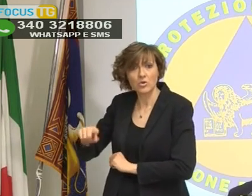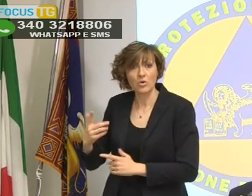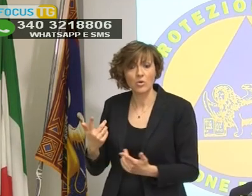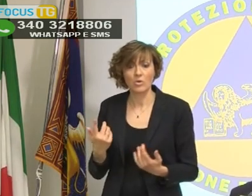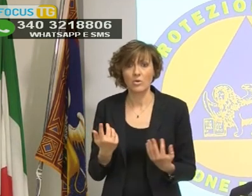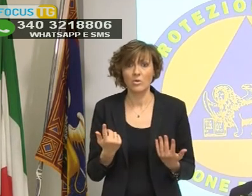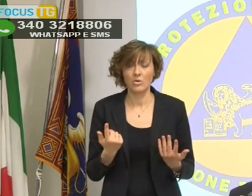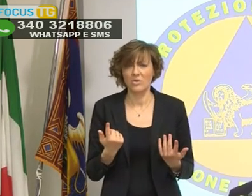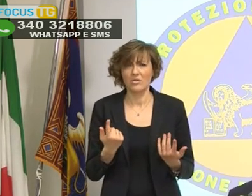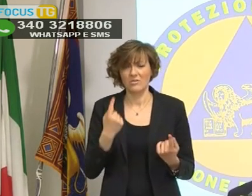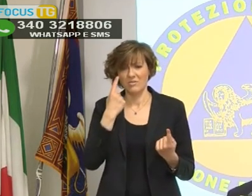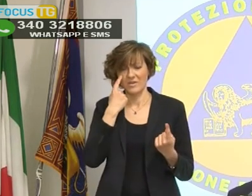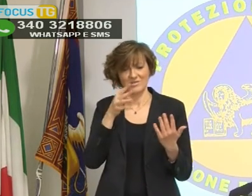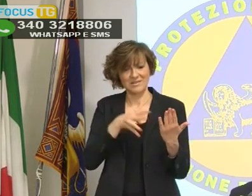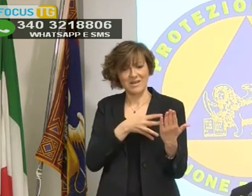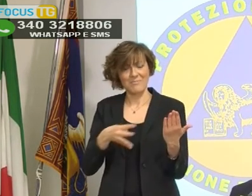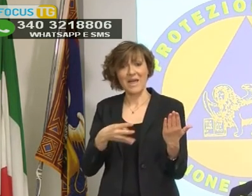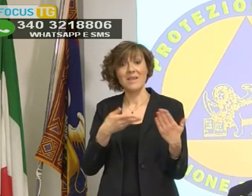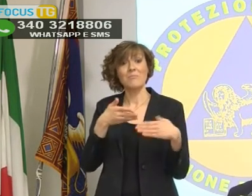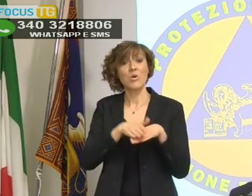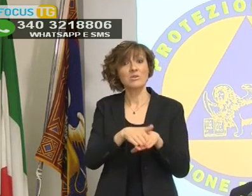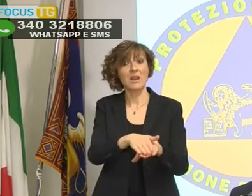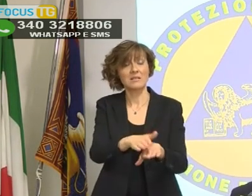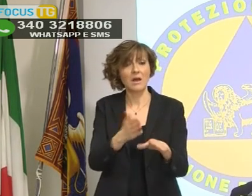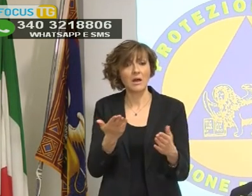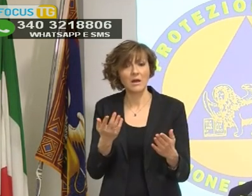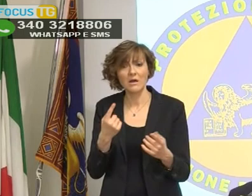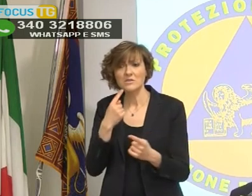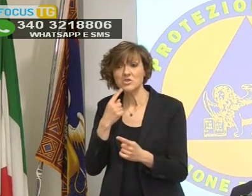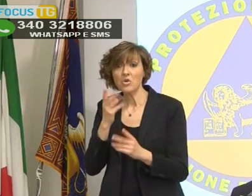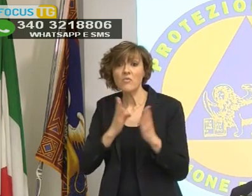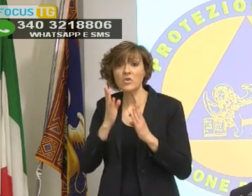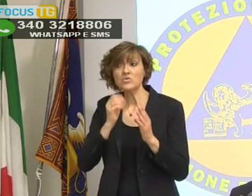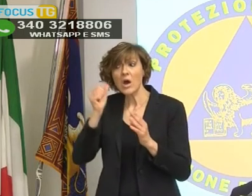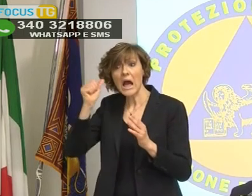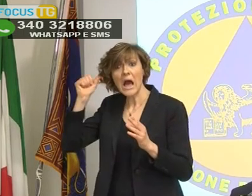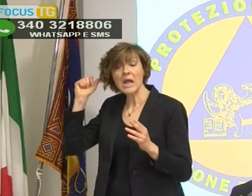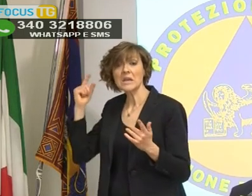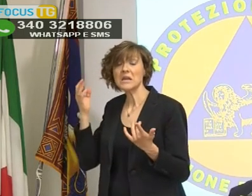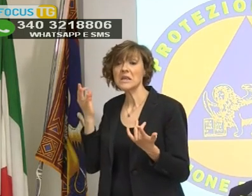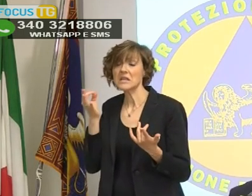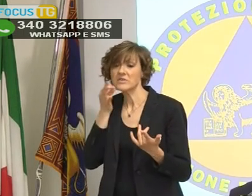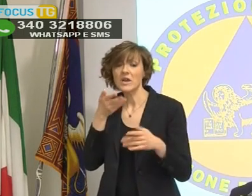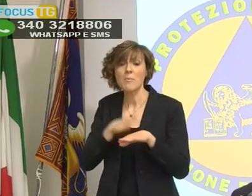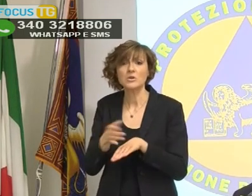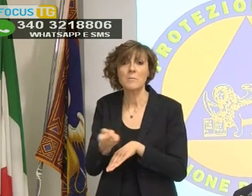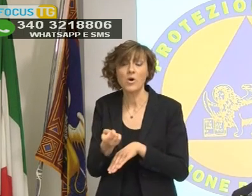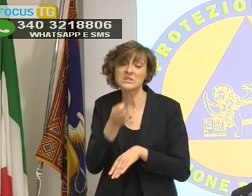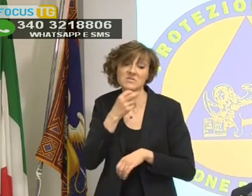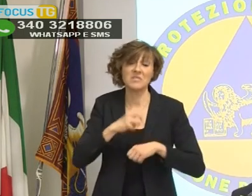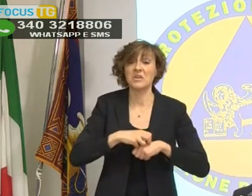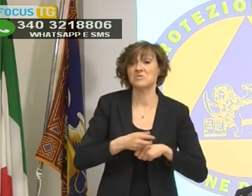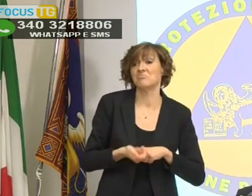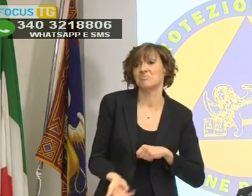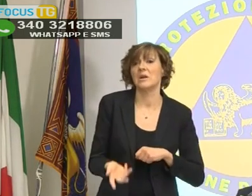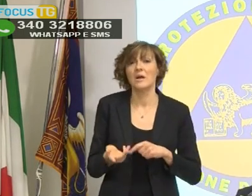guardo le tabelle, adesso girano le tabelle di mortalità, non sono morte persone più degli altri anni, quindi vuol dire che il virus non pesa niente, sì, premesso che non sono